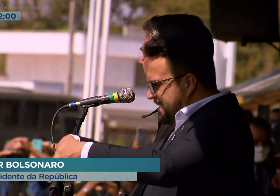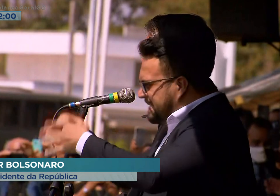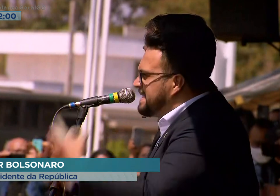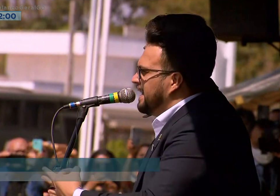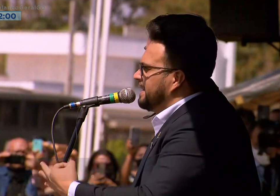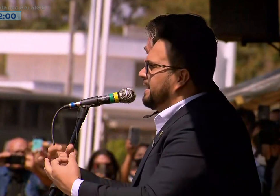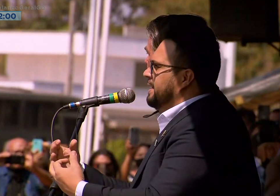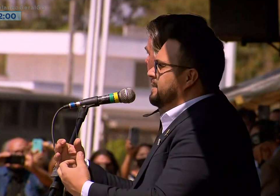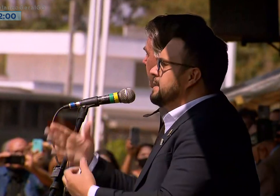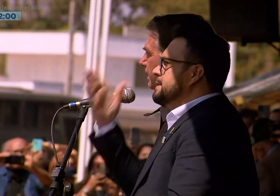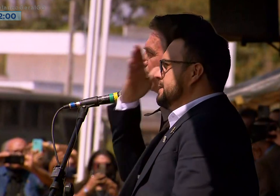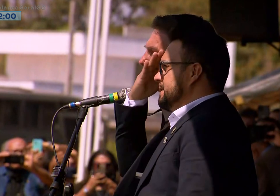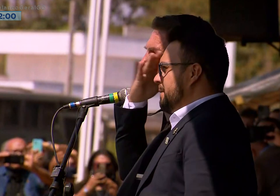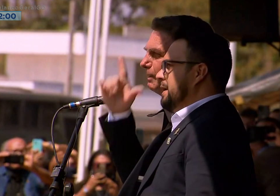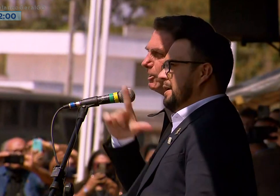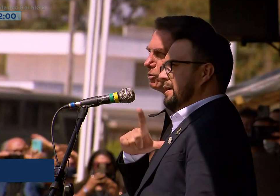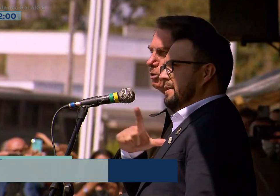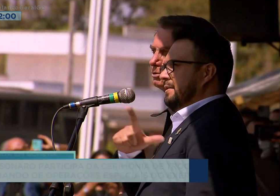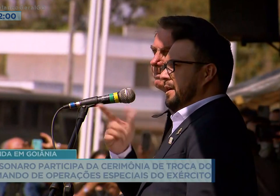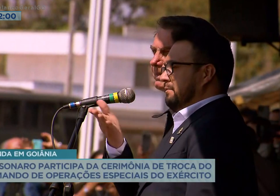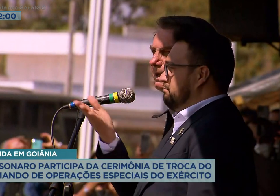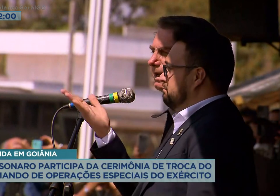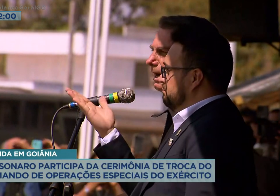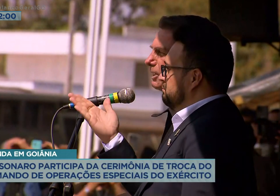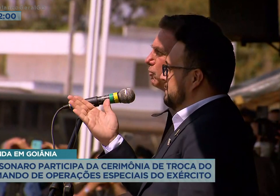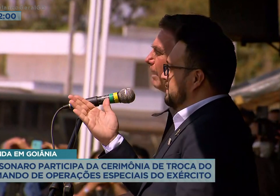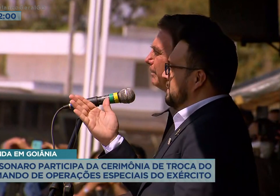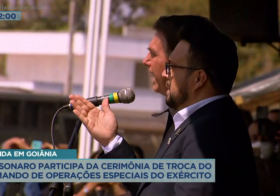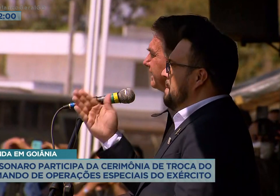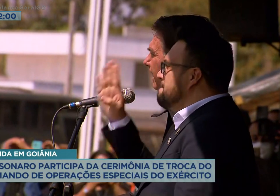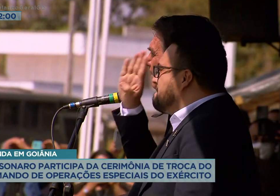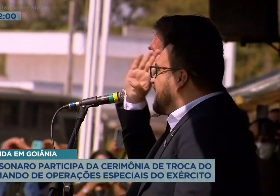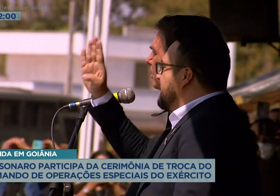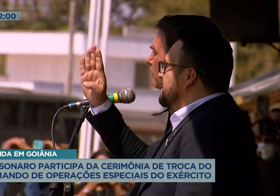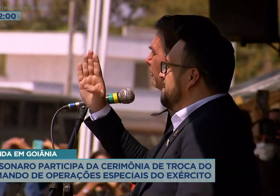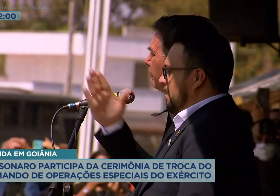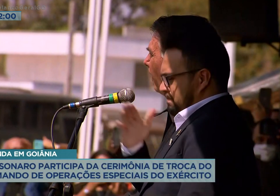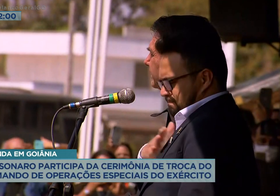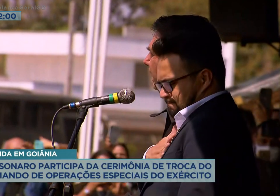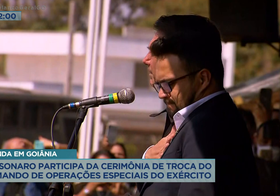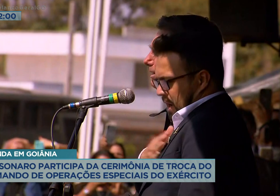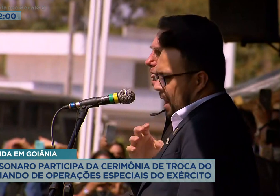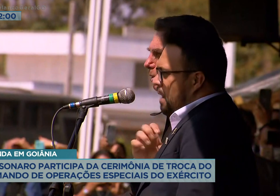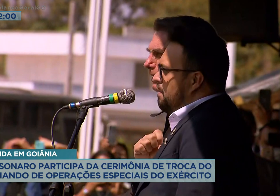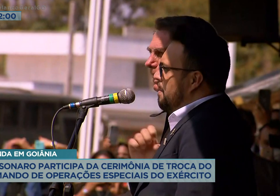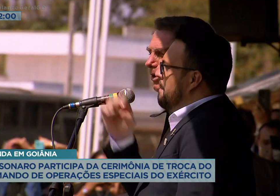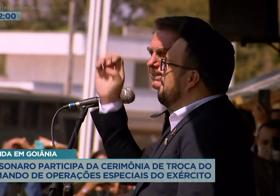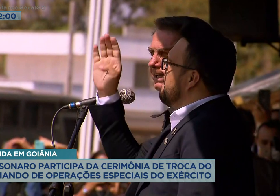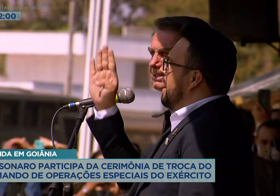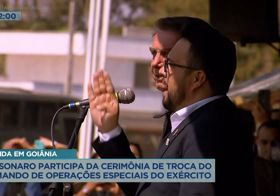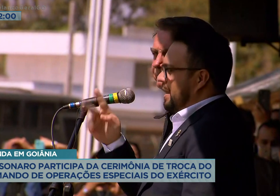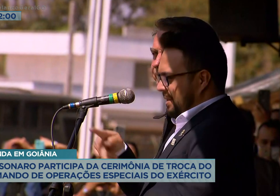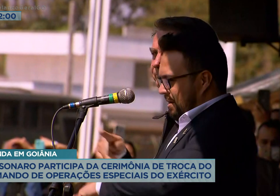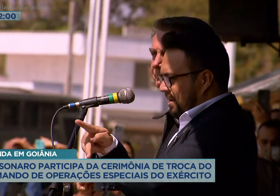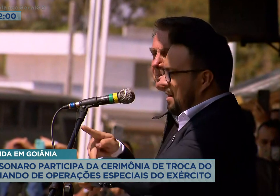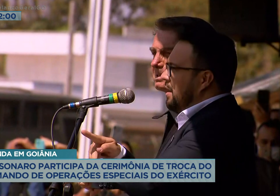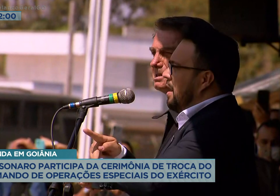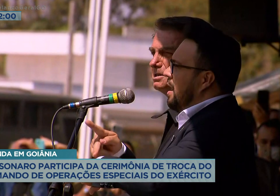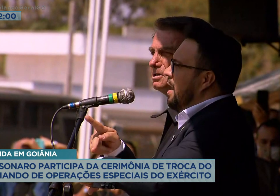existência daqueles que têm acima de tudo a sua pátria conforta toda a nossa